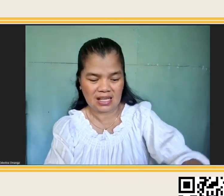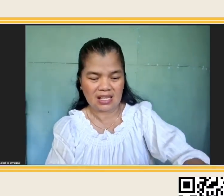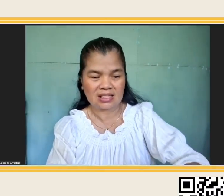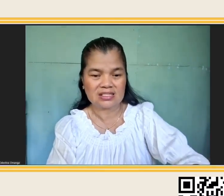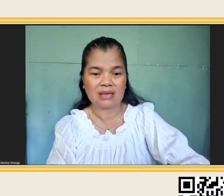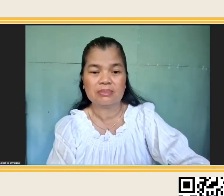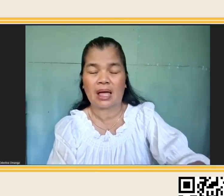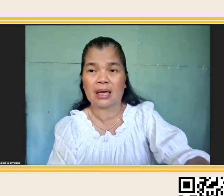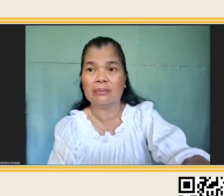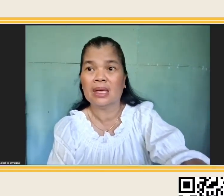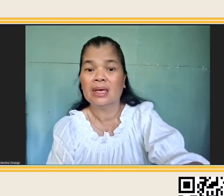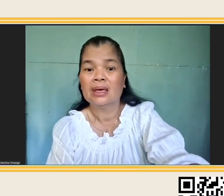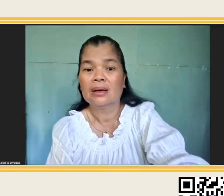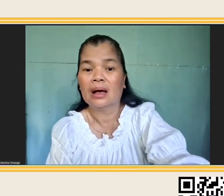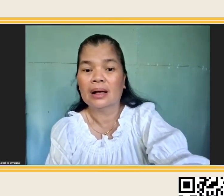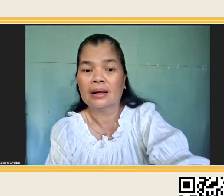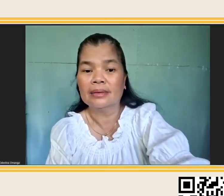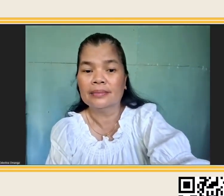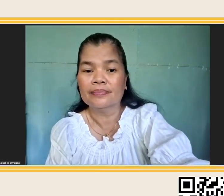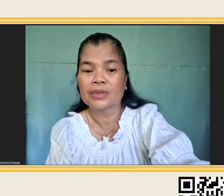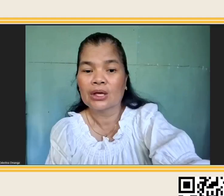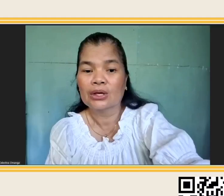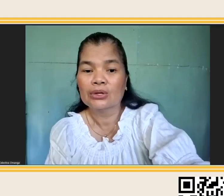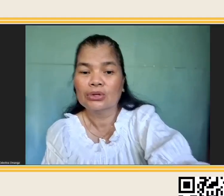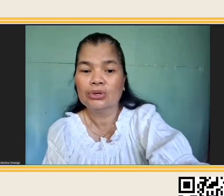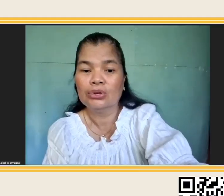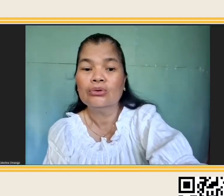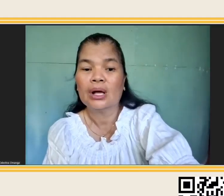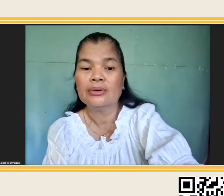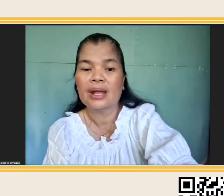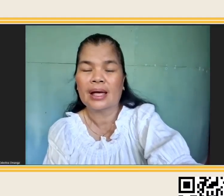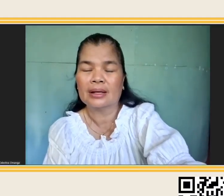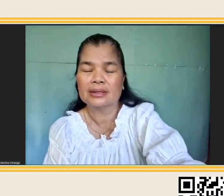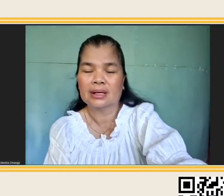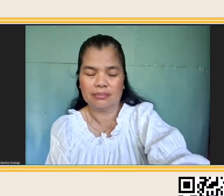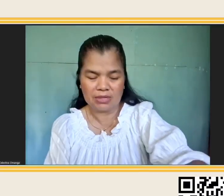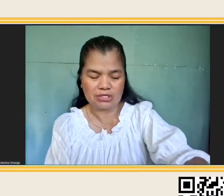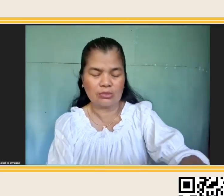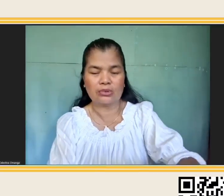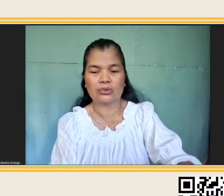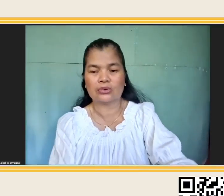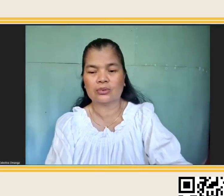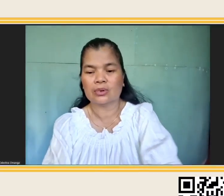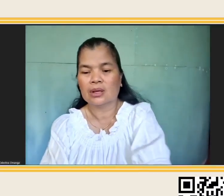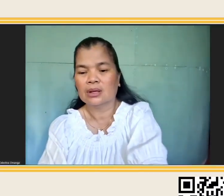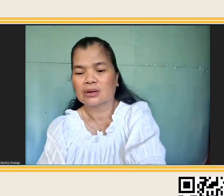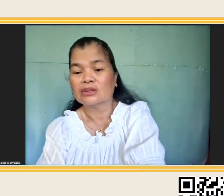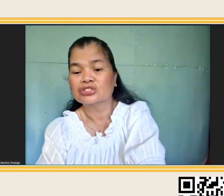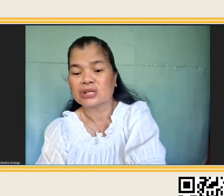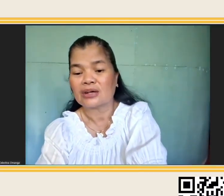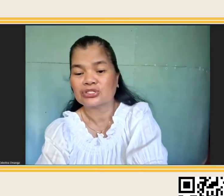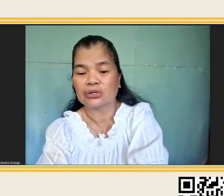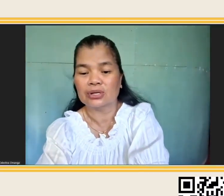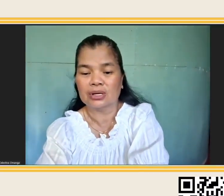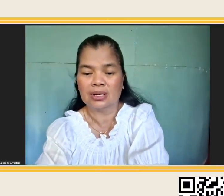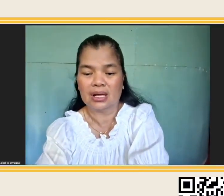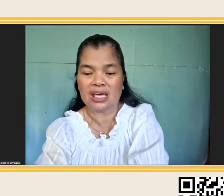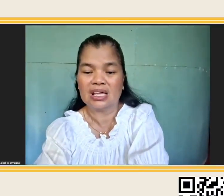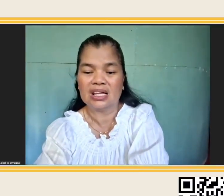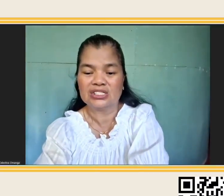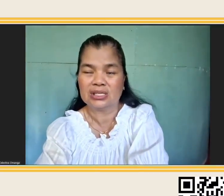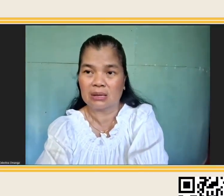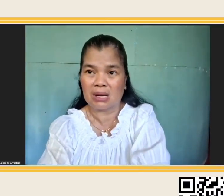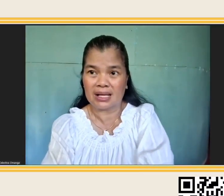sentences na and at the same time, yung ano na, mismong construction